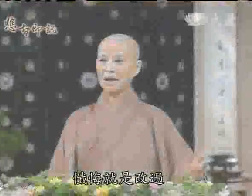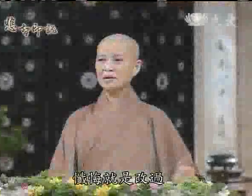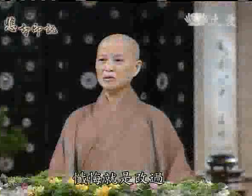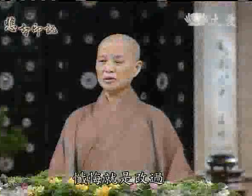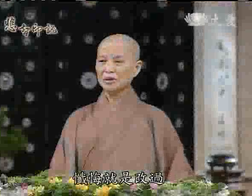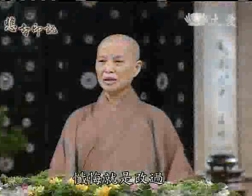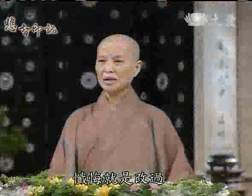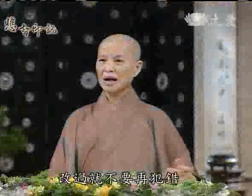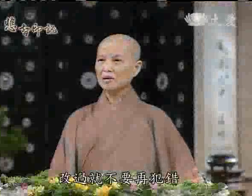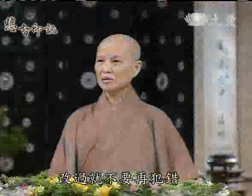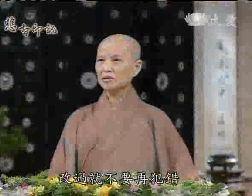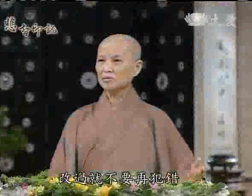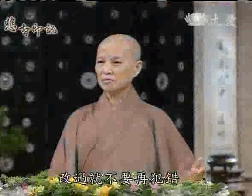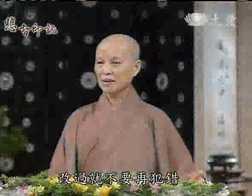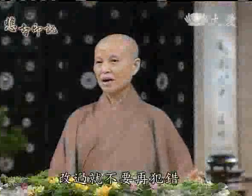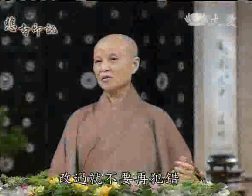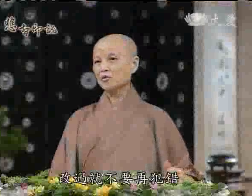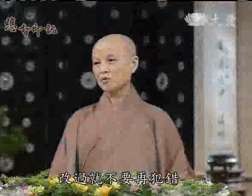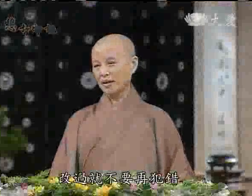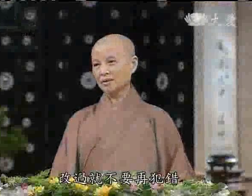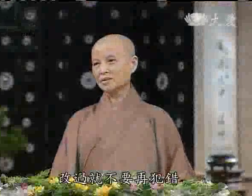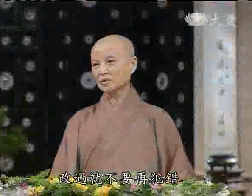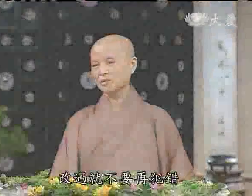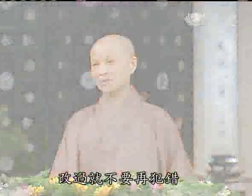改过，改过都唔通阁犯错。